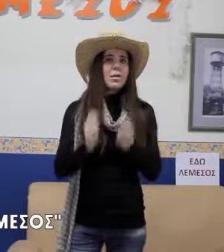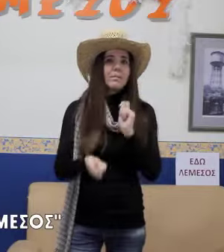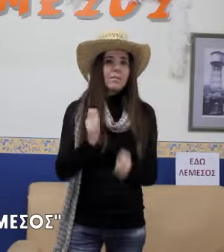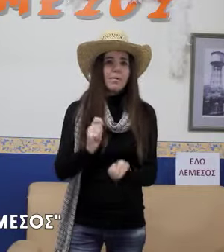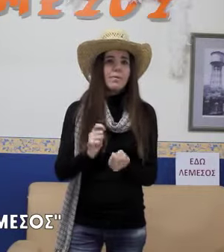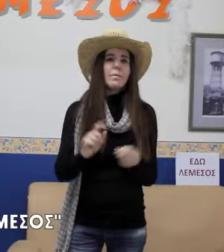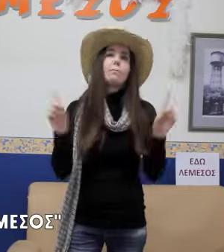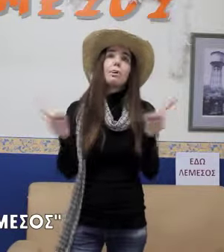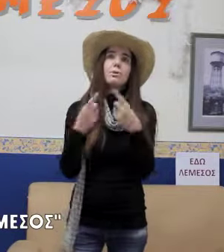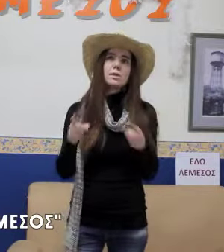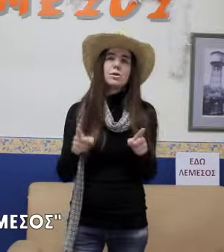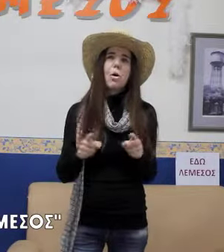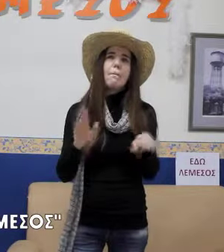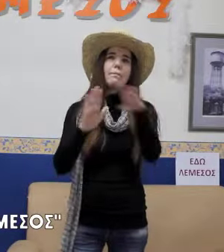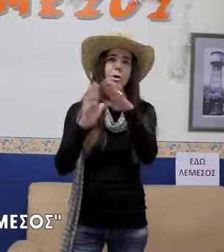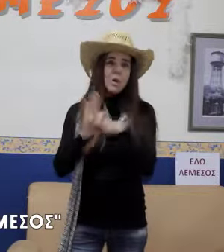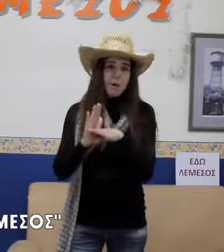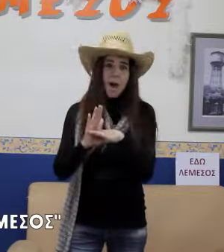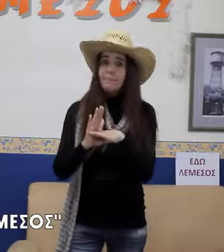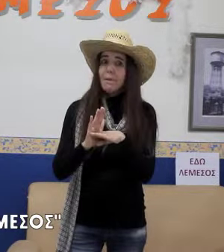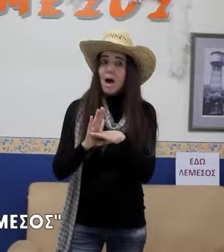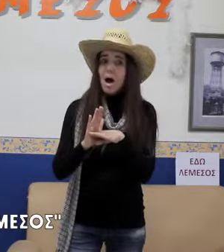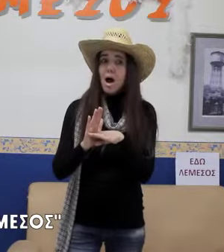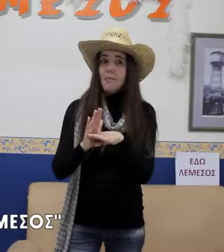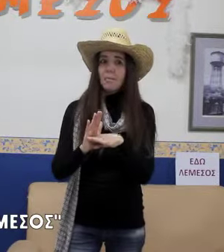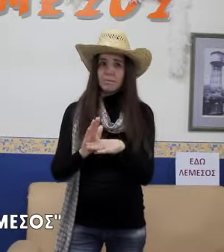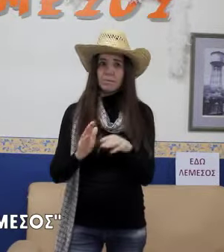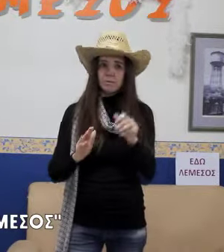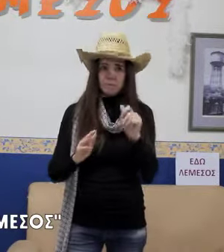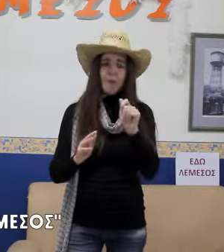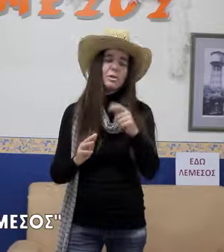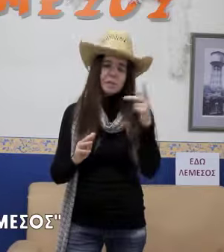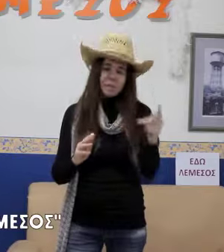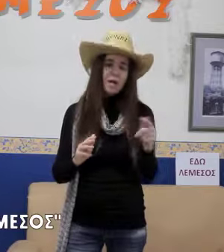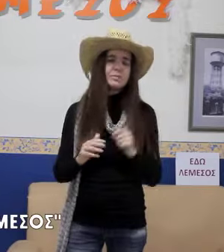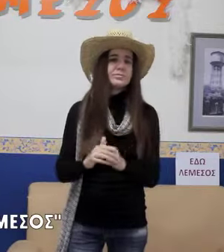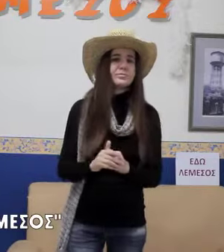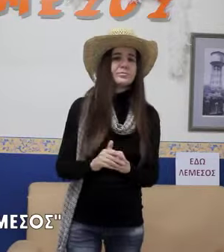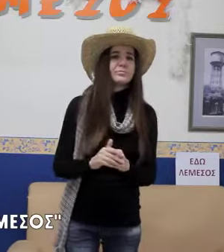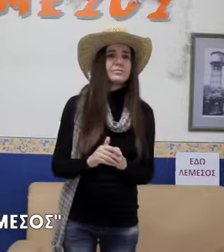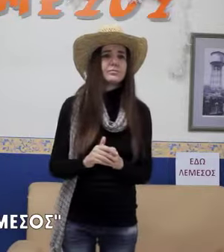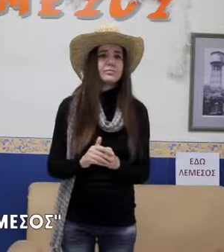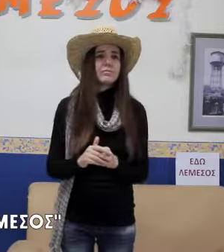μουσικό πρόγραμμα από την DJ. Από την DJ. 6 το